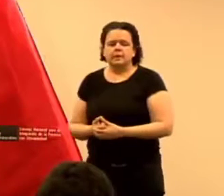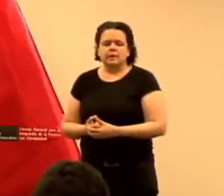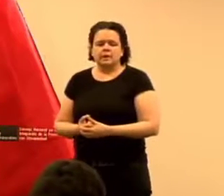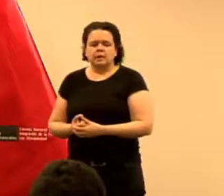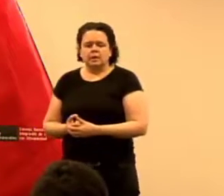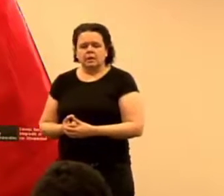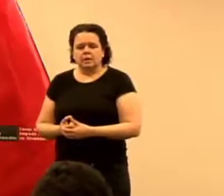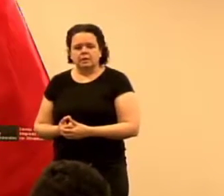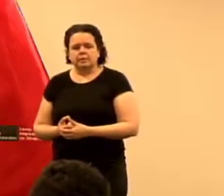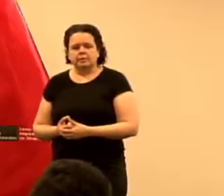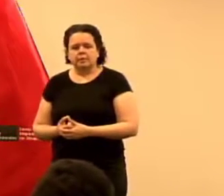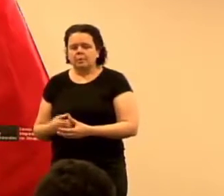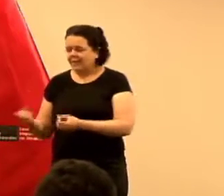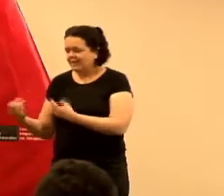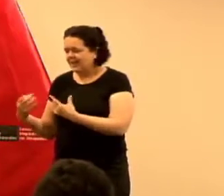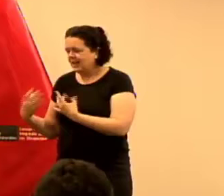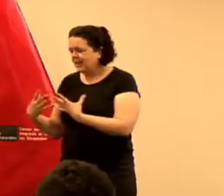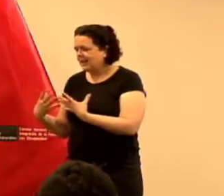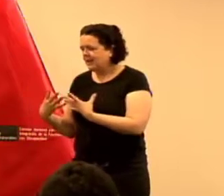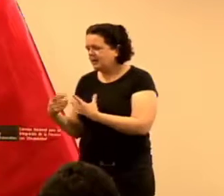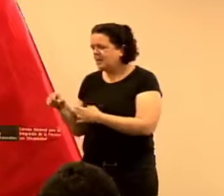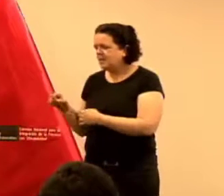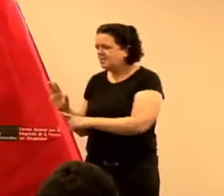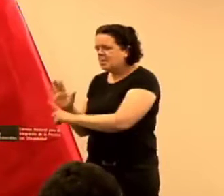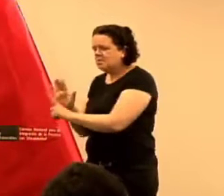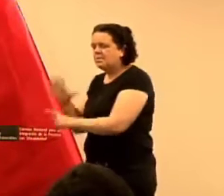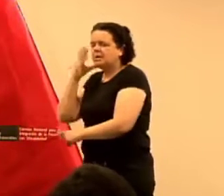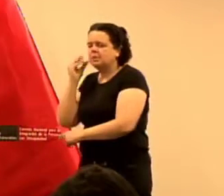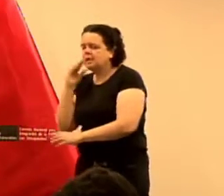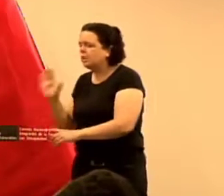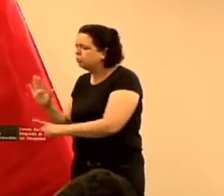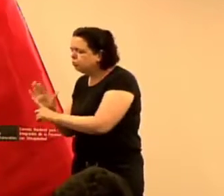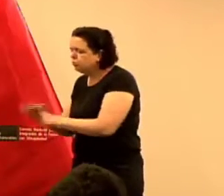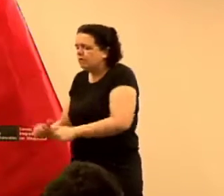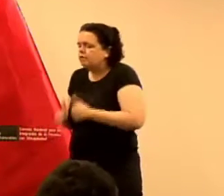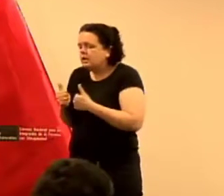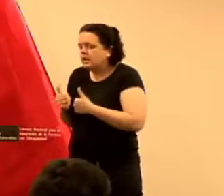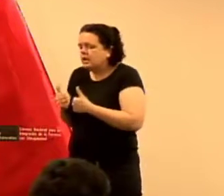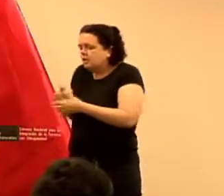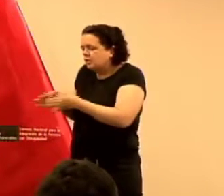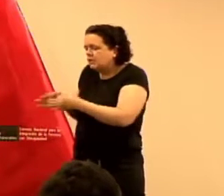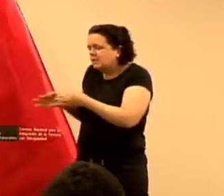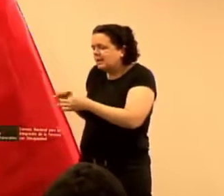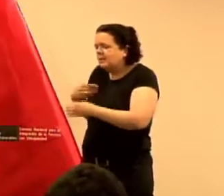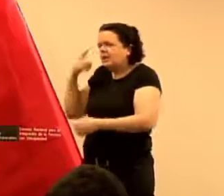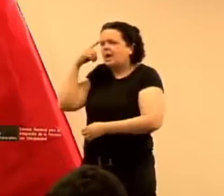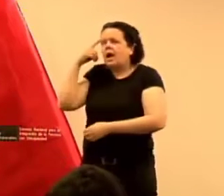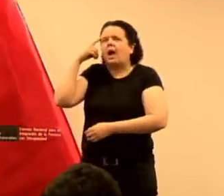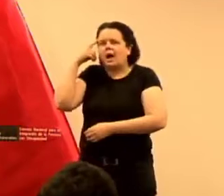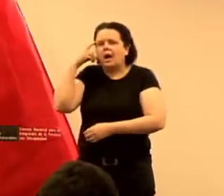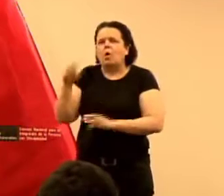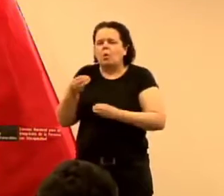a nivel de poder darnos insumos basados en su propia experiencia, en su propia vivencia sobre cómo implementar medidas que sean